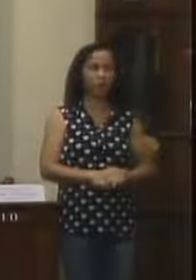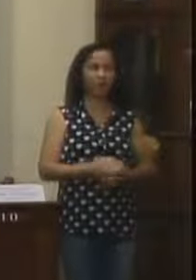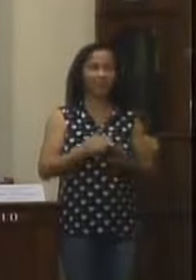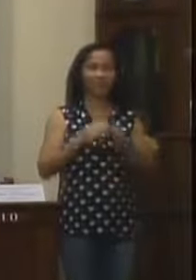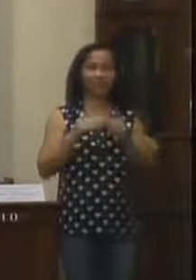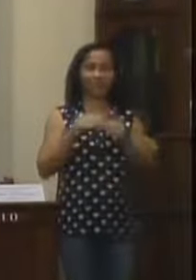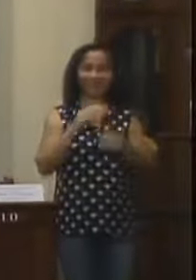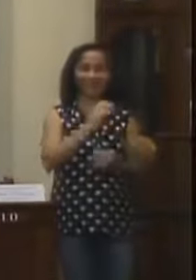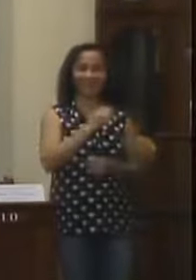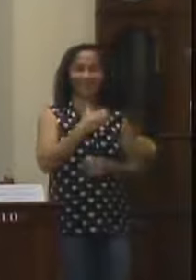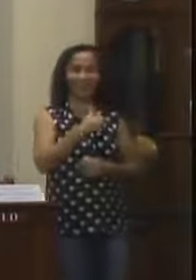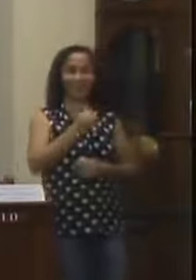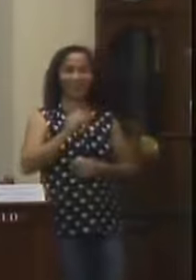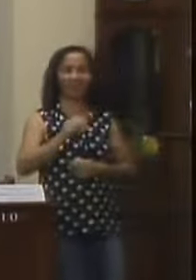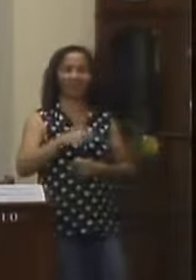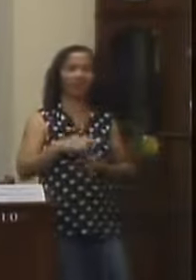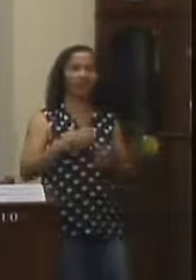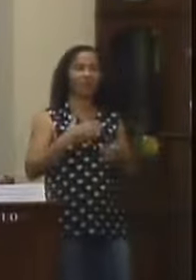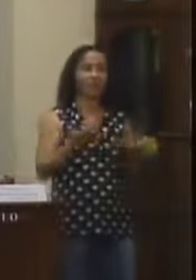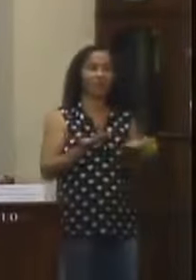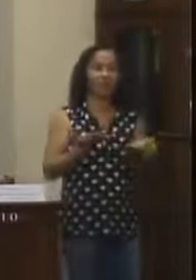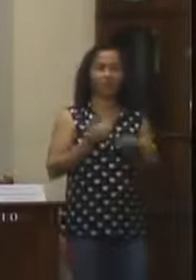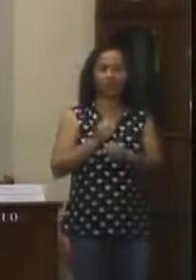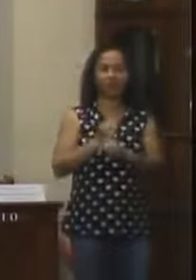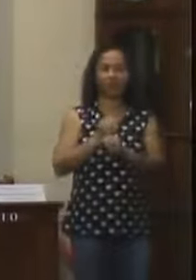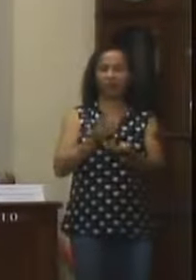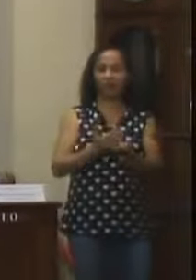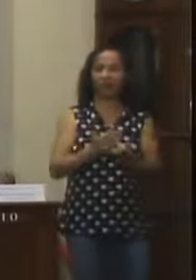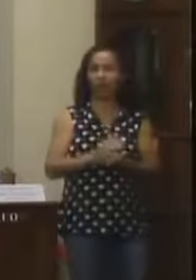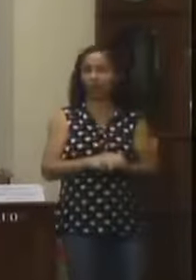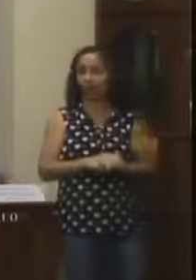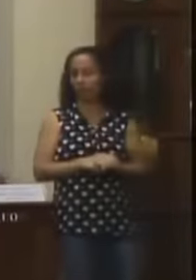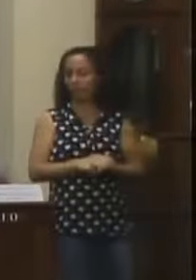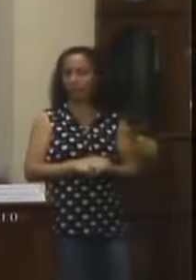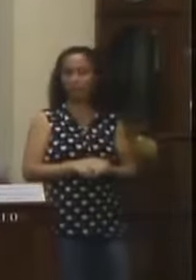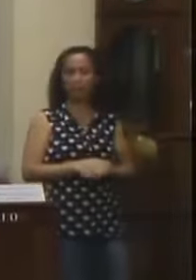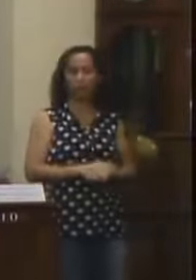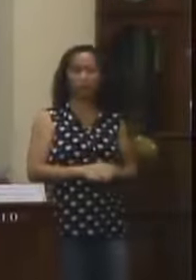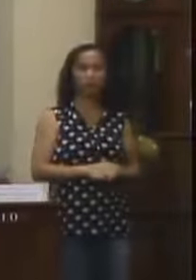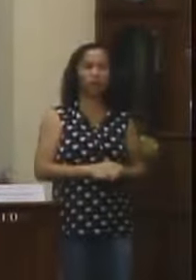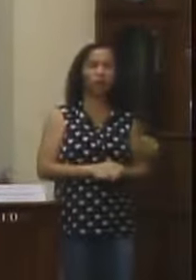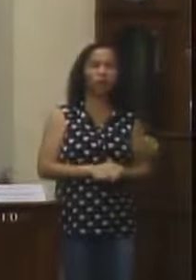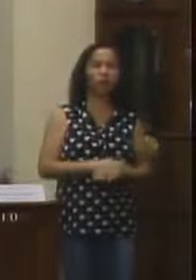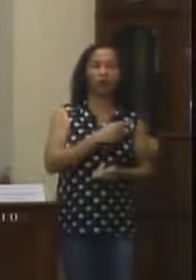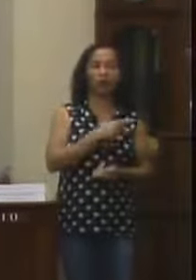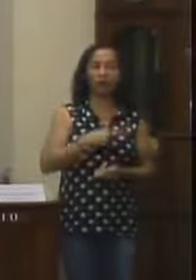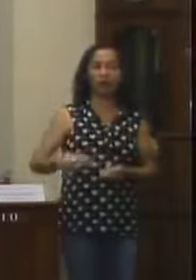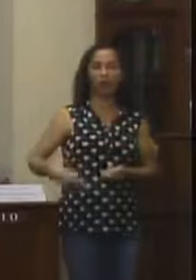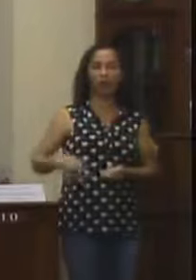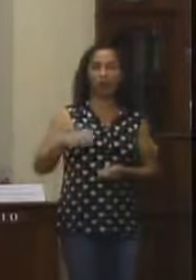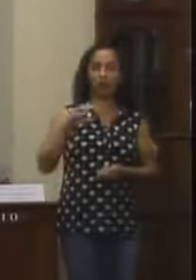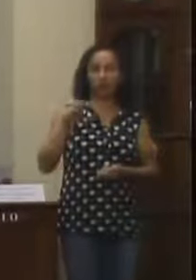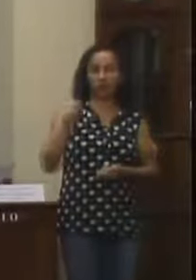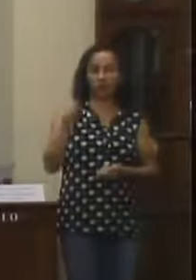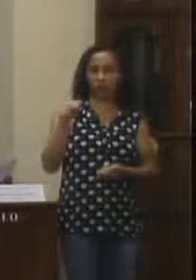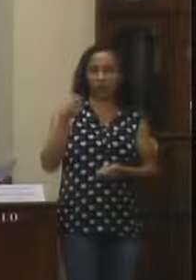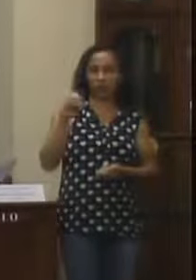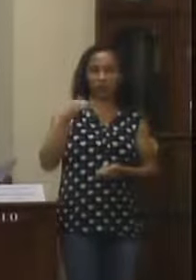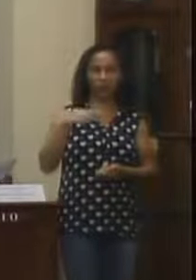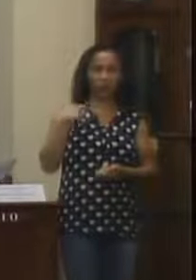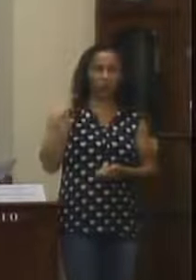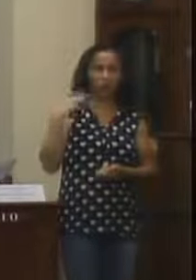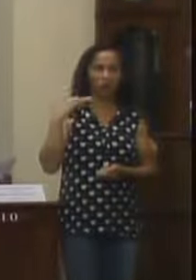Requerimento número 068, de 2018. Excelentíssimo senhor presidente da Câmara Municipal de Valença, vereador Saulo Corrêa. A vereadora